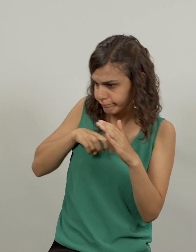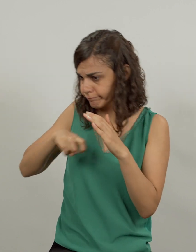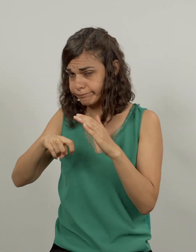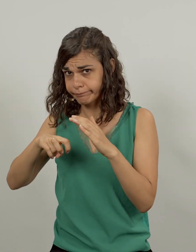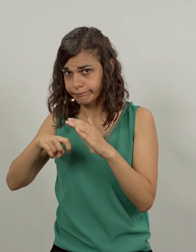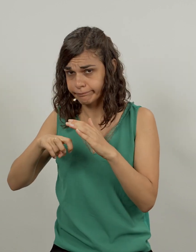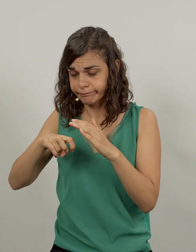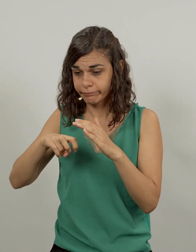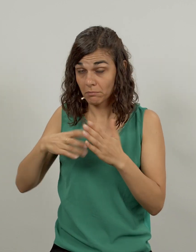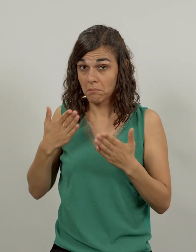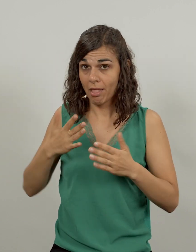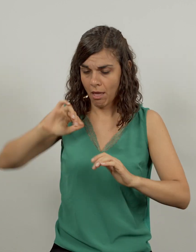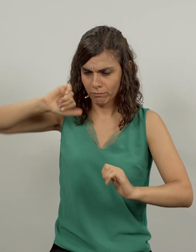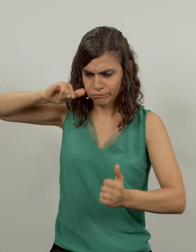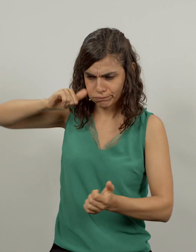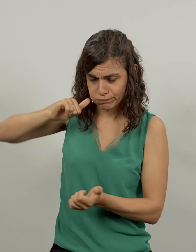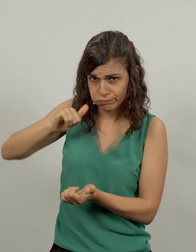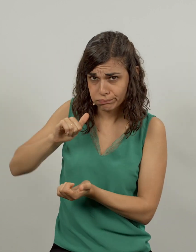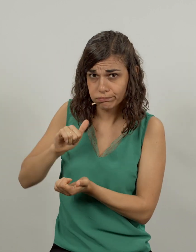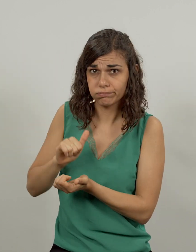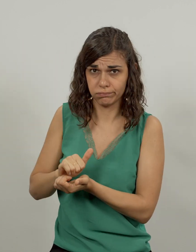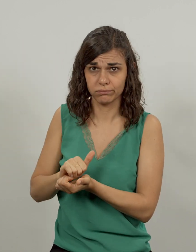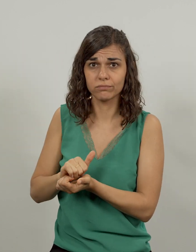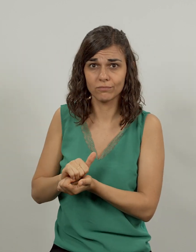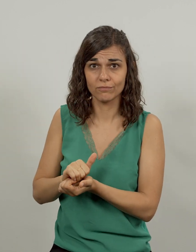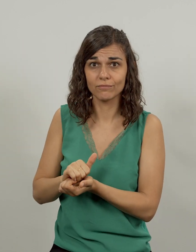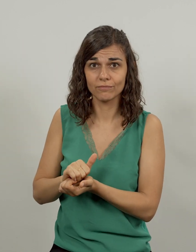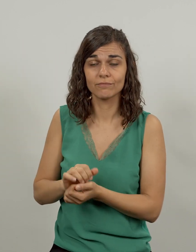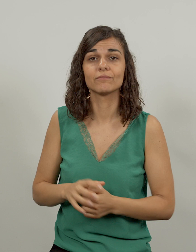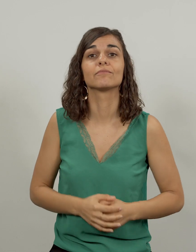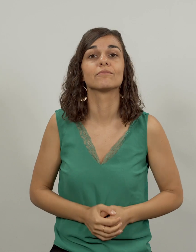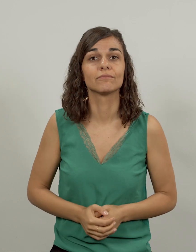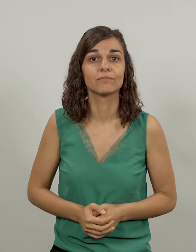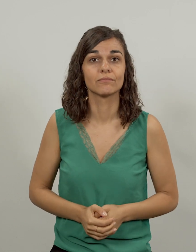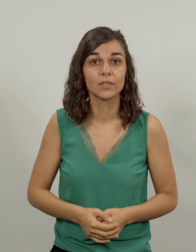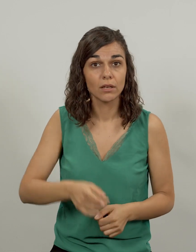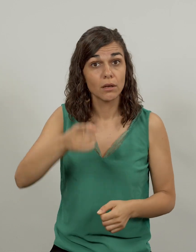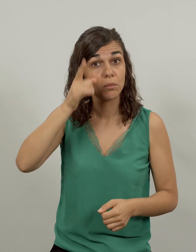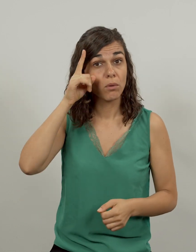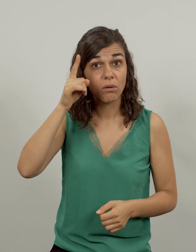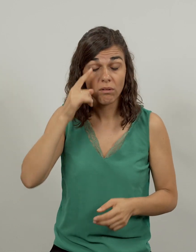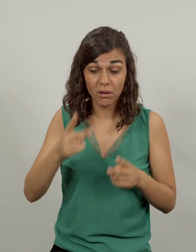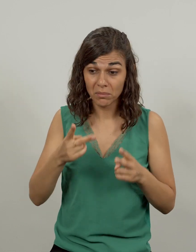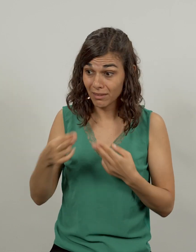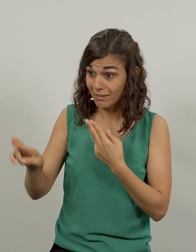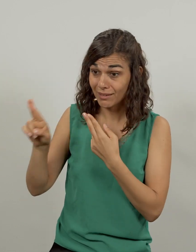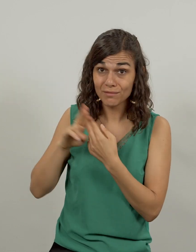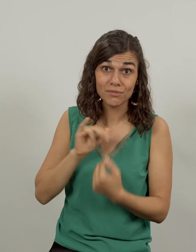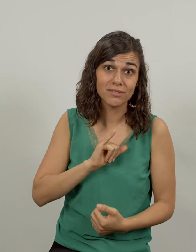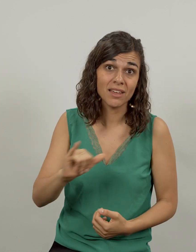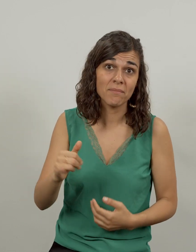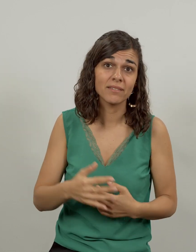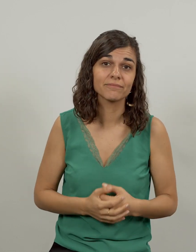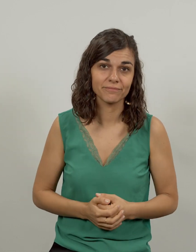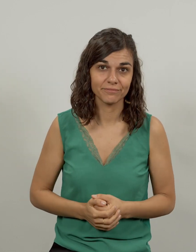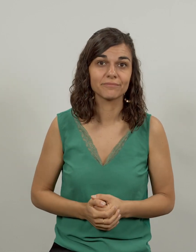ce pressoir à vin et de dire, je vais broyer ces pourquoi. Parce que j'aurai